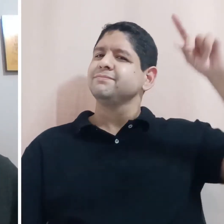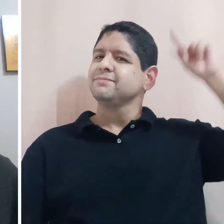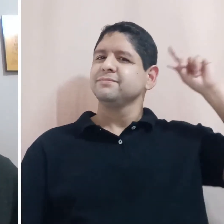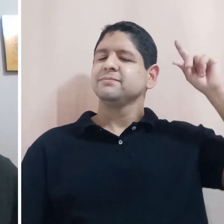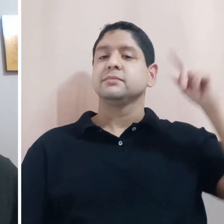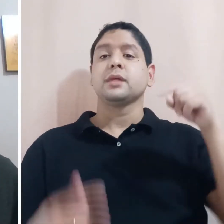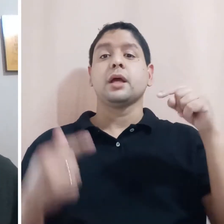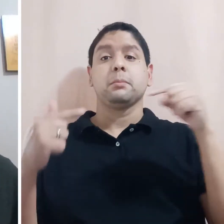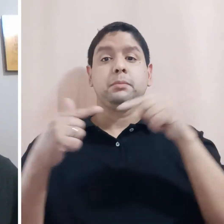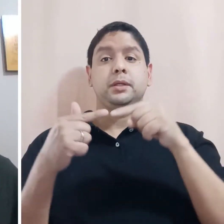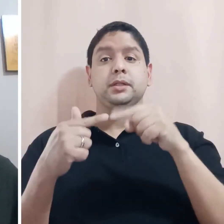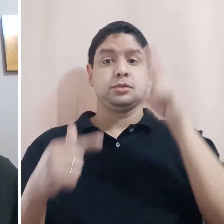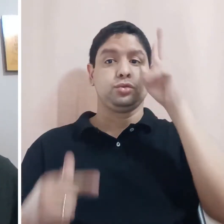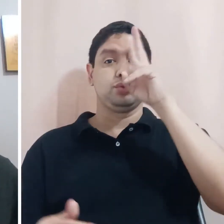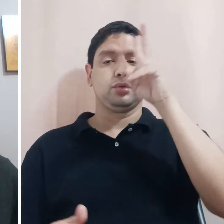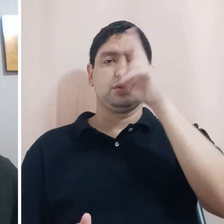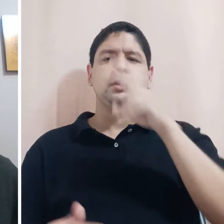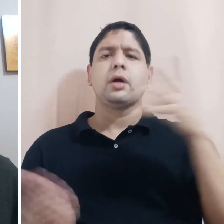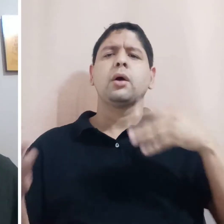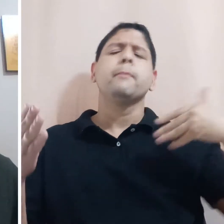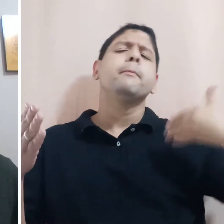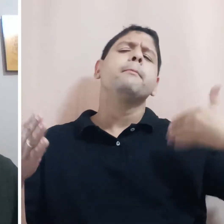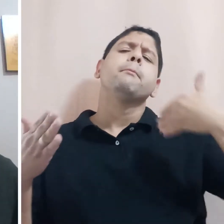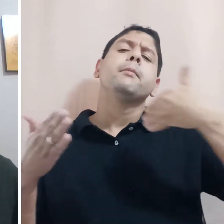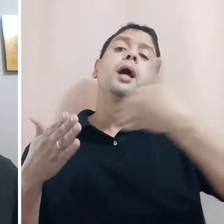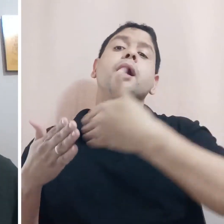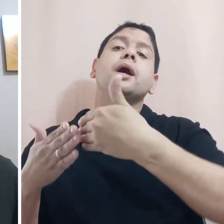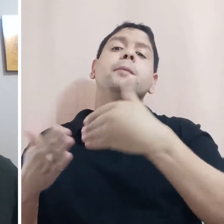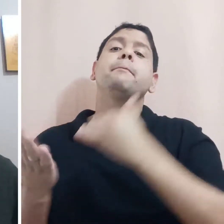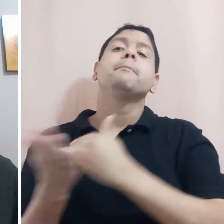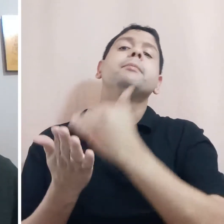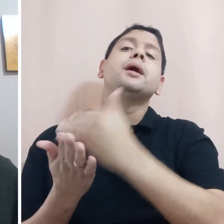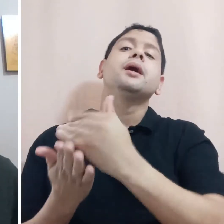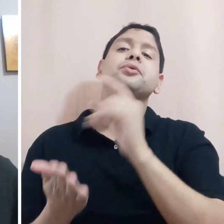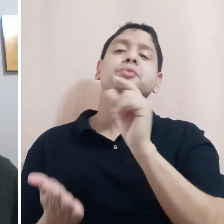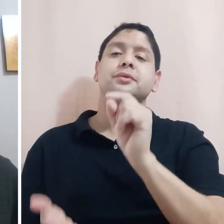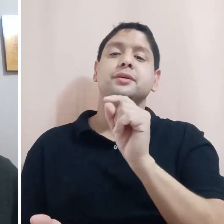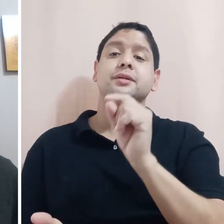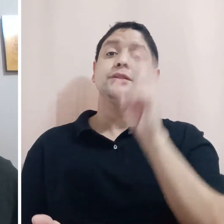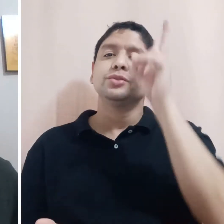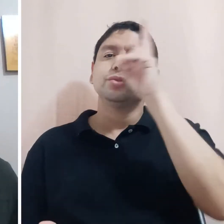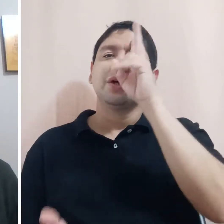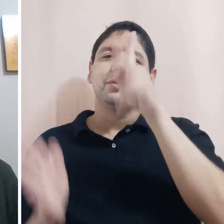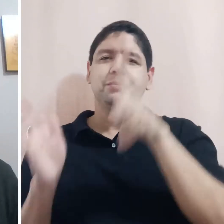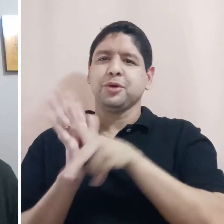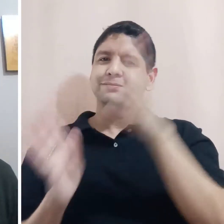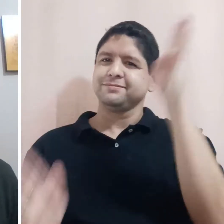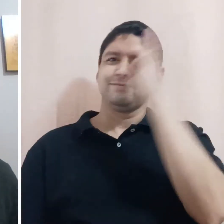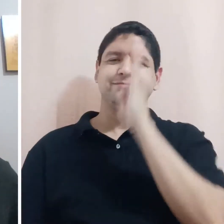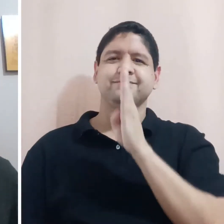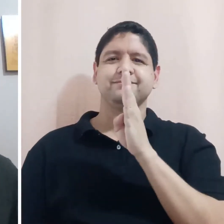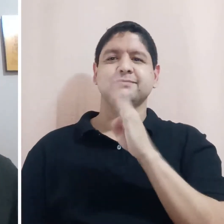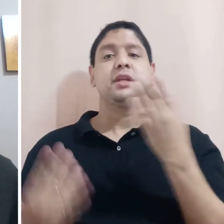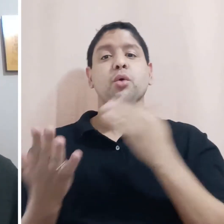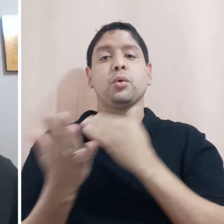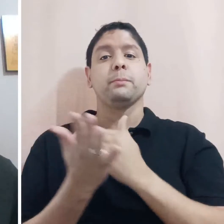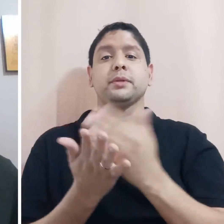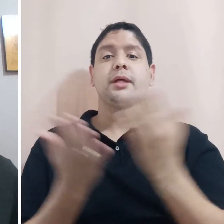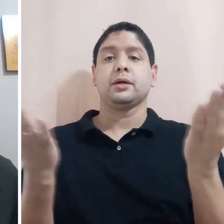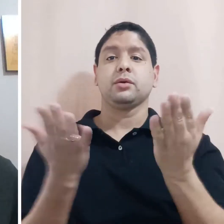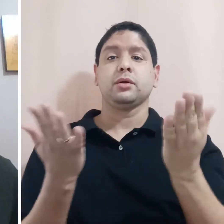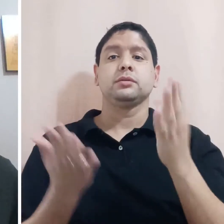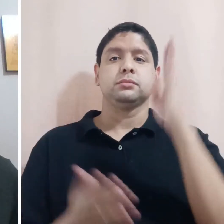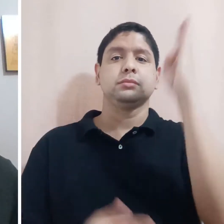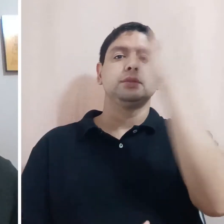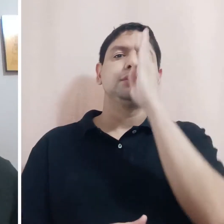pelo tempo, na nossa viagem pela história, hoje nós já estamos nos aproximando, vamos nos aproximar da história